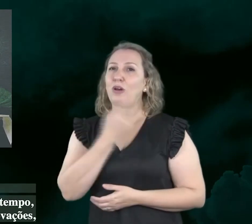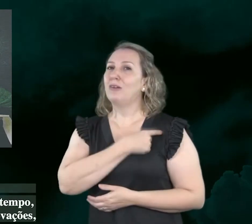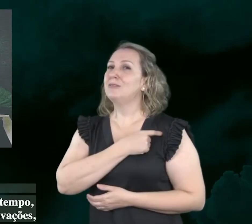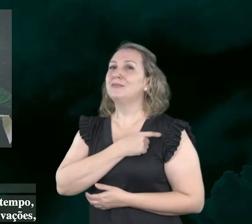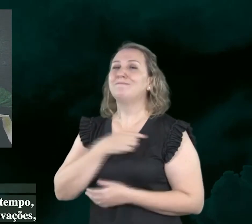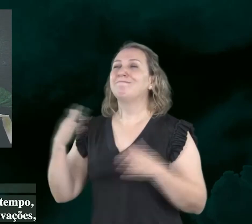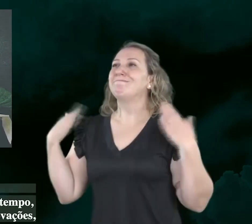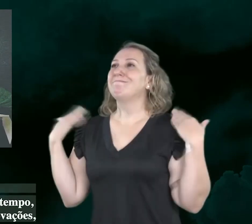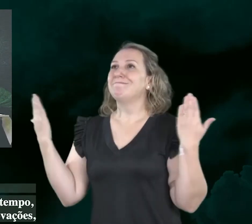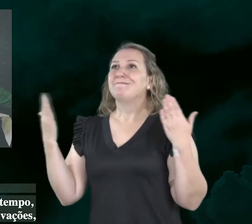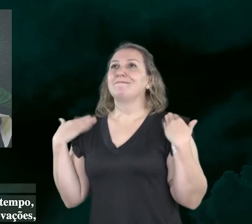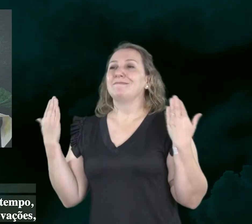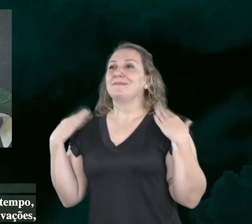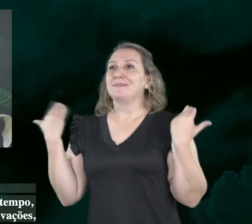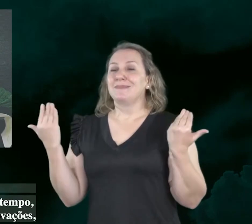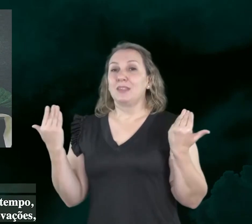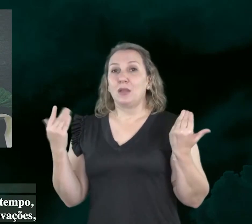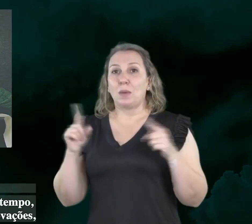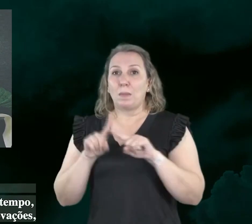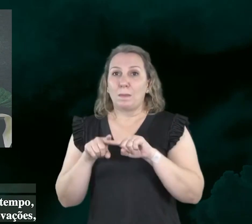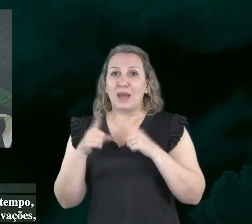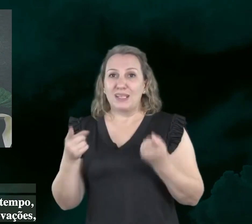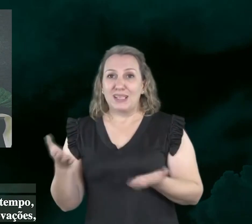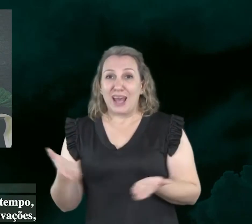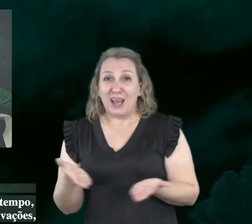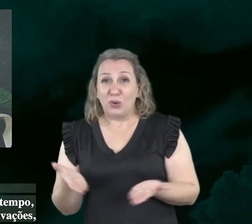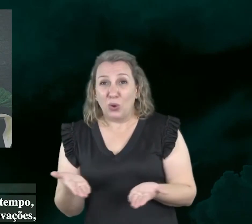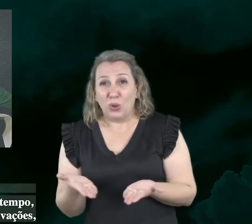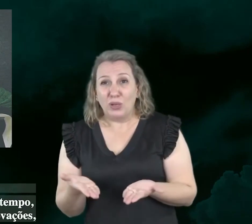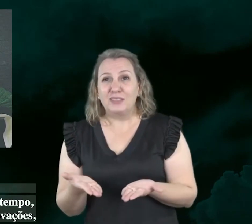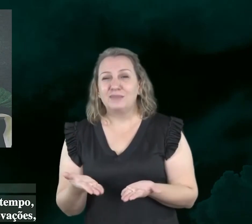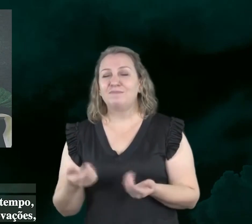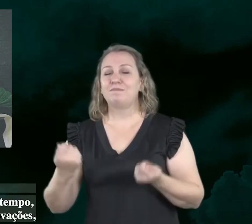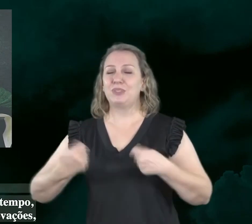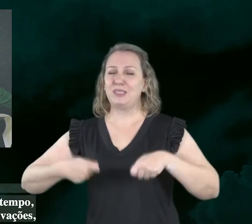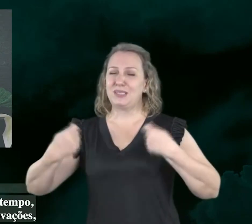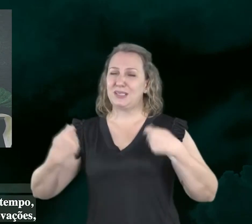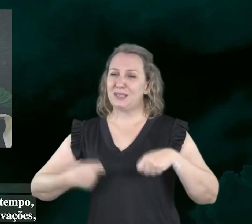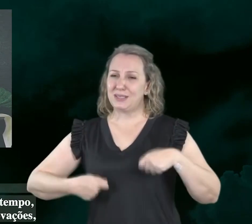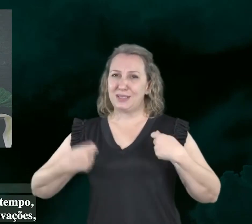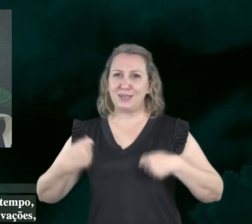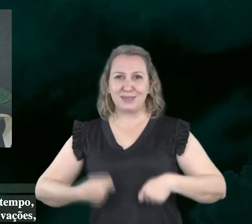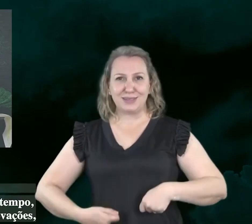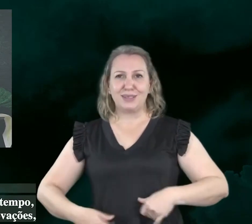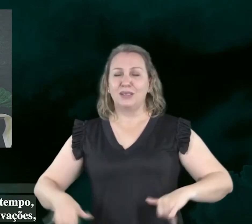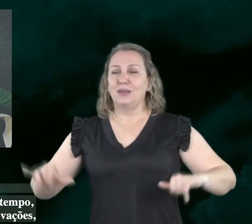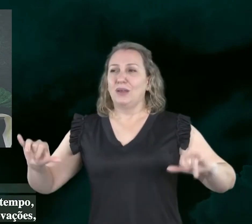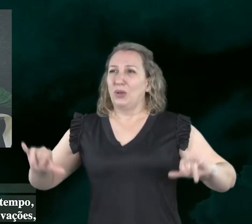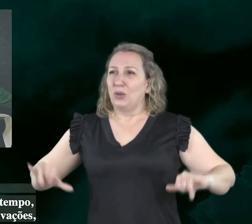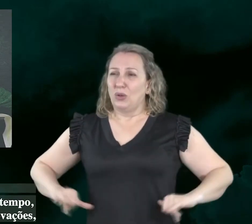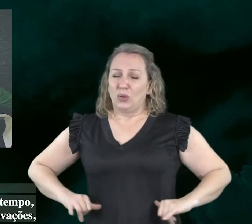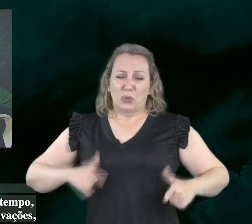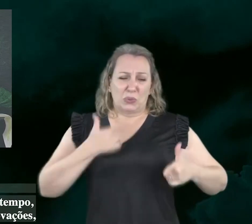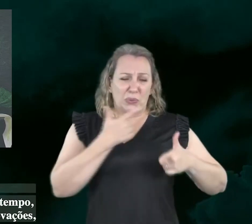tempo, se necessário, sejais contristados por várias provações.